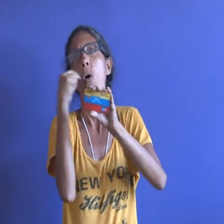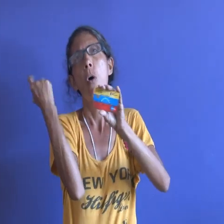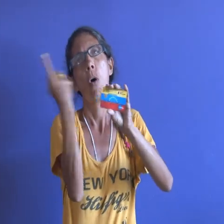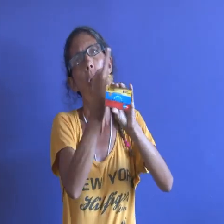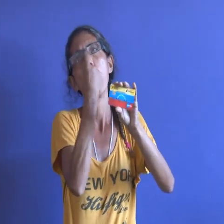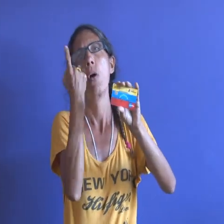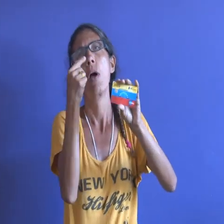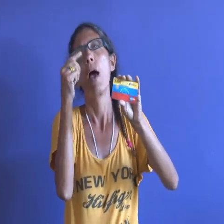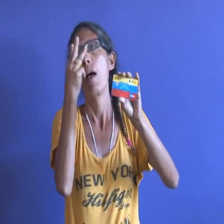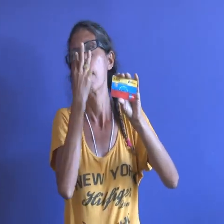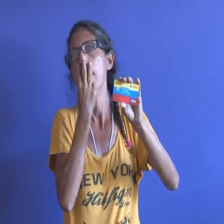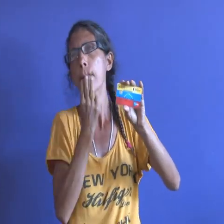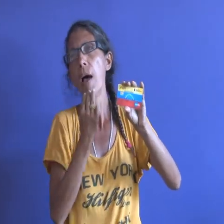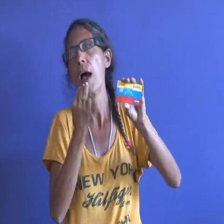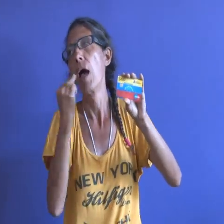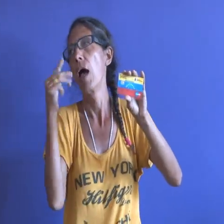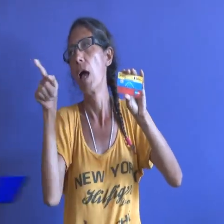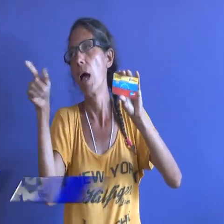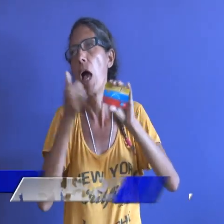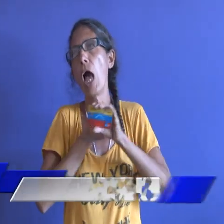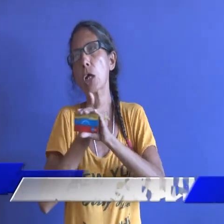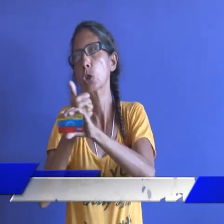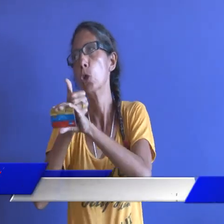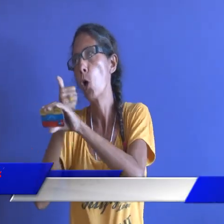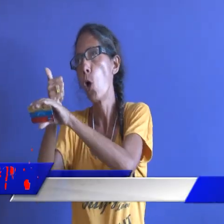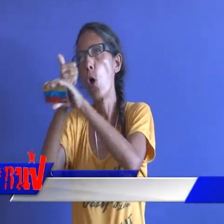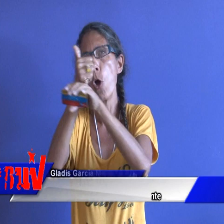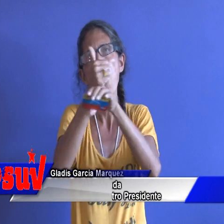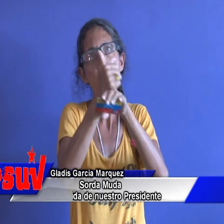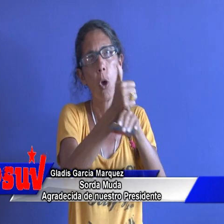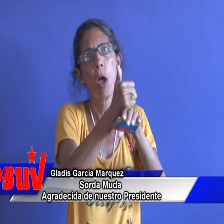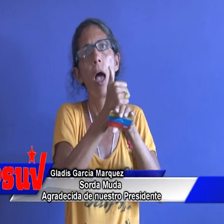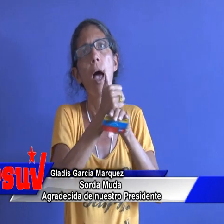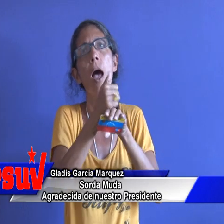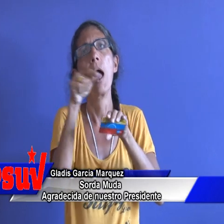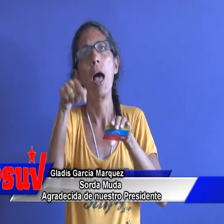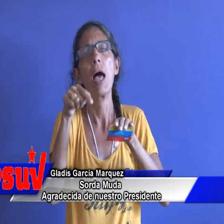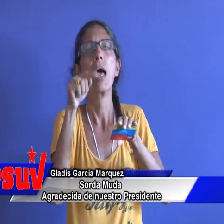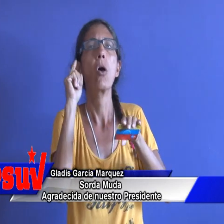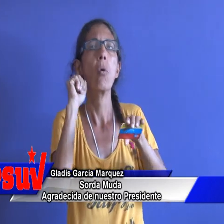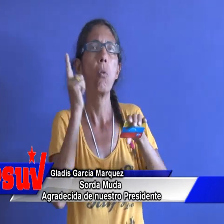esta revolución no termina. Sigue avanzando con la frente arriba.